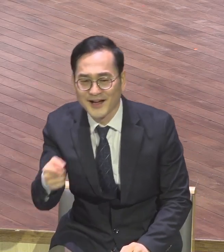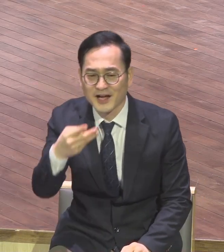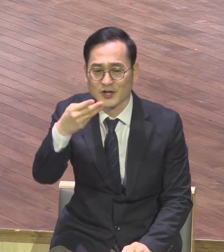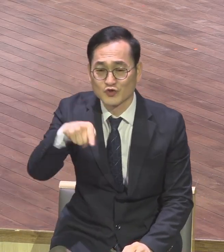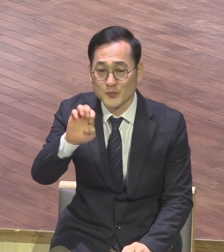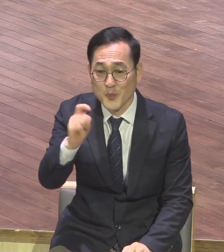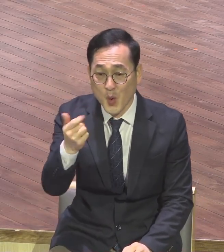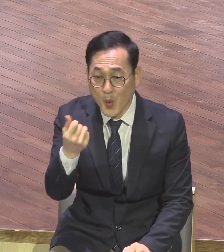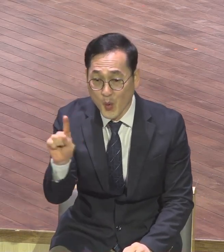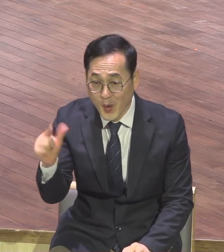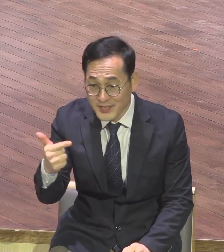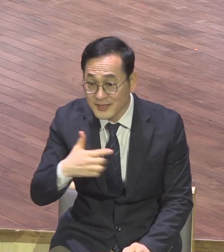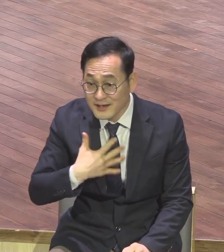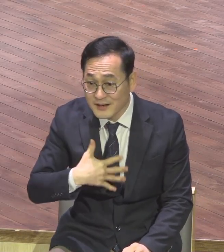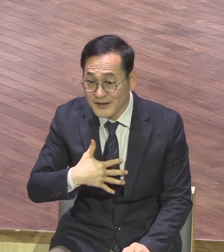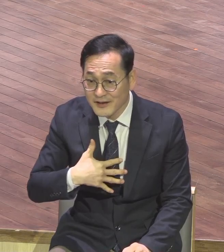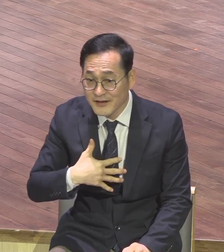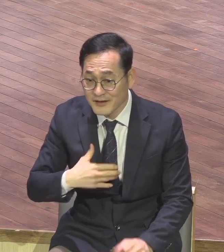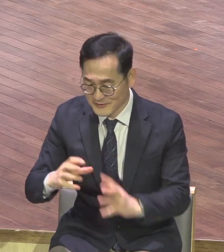투포환 아세요? 투포환.